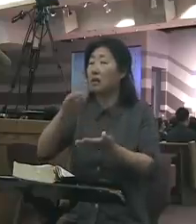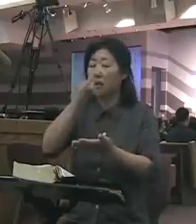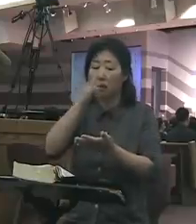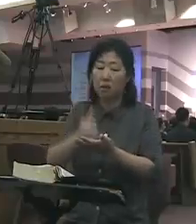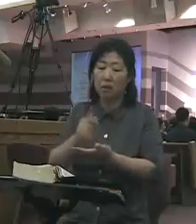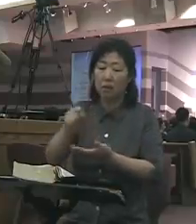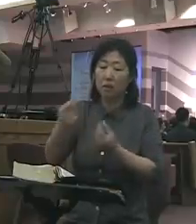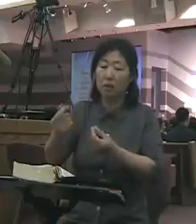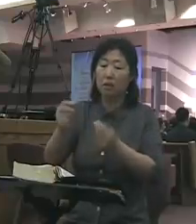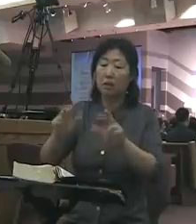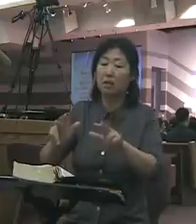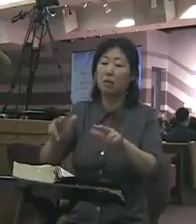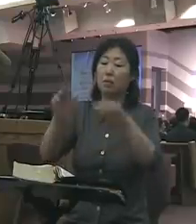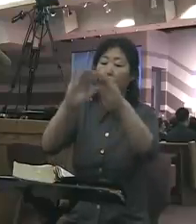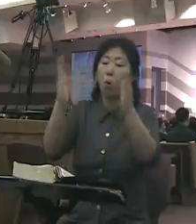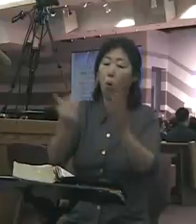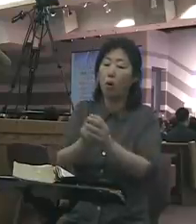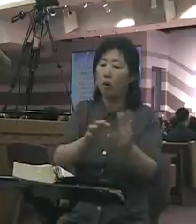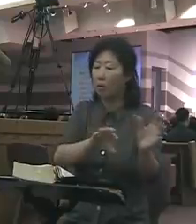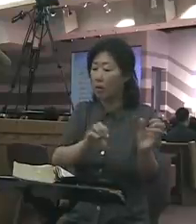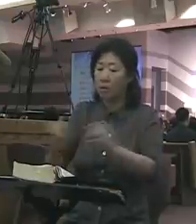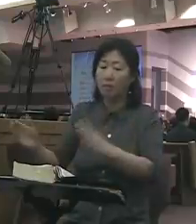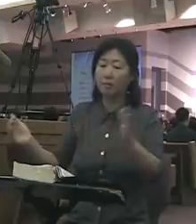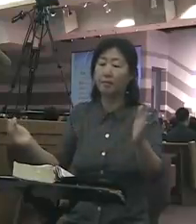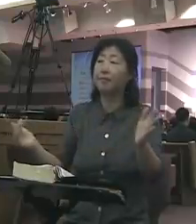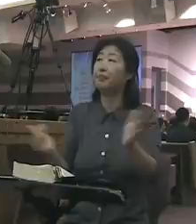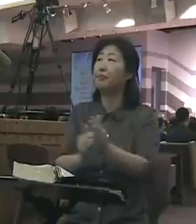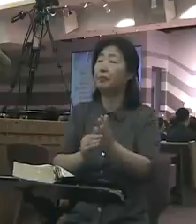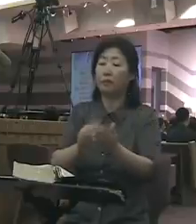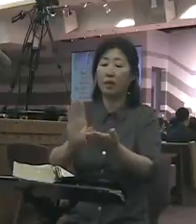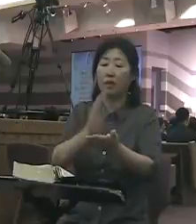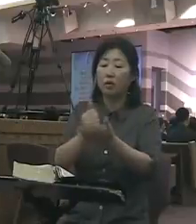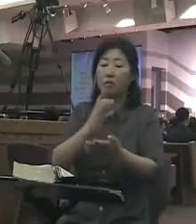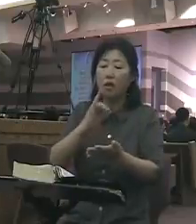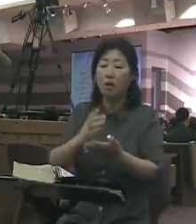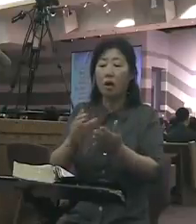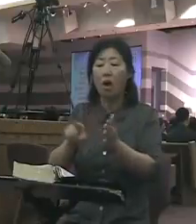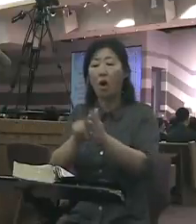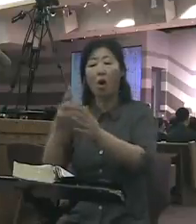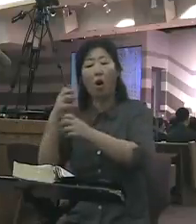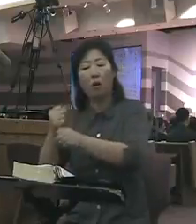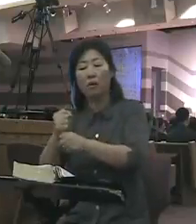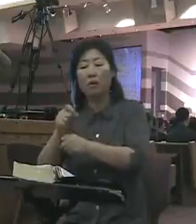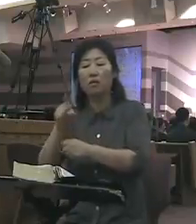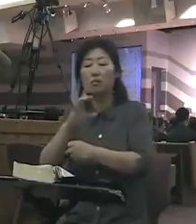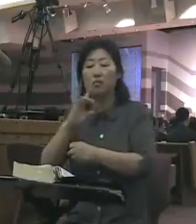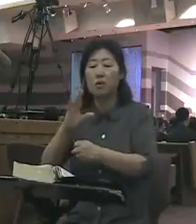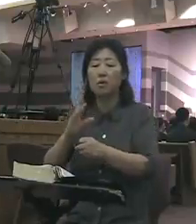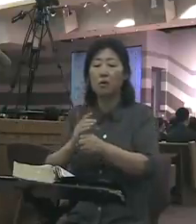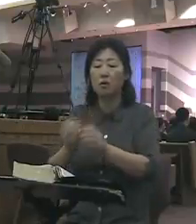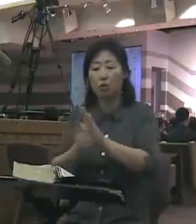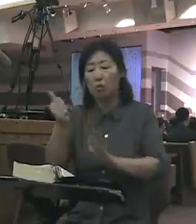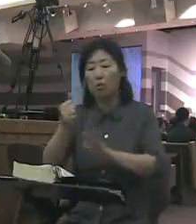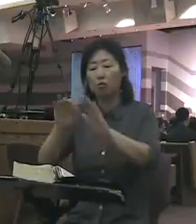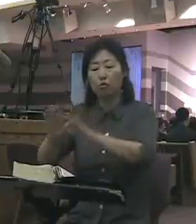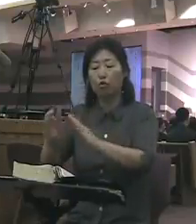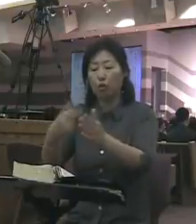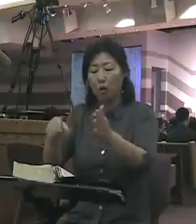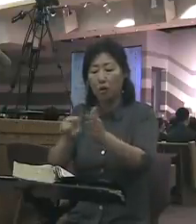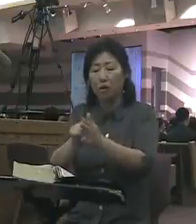지금에 와서는 모조리 내던졌습니다. 그리스도만을 의지하고 그분에게만 소망을 두기 위해서입니다.